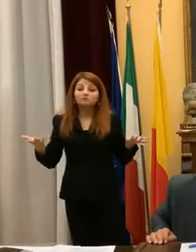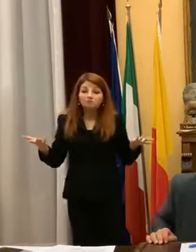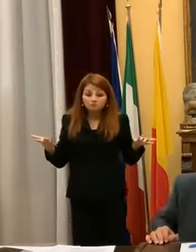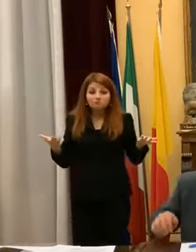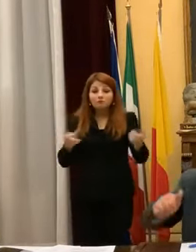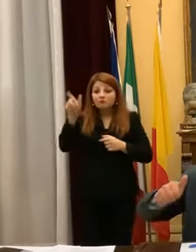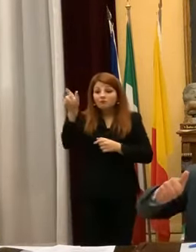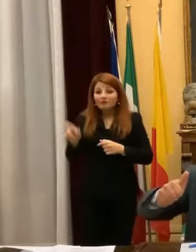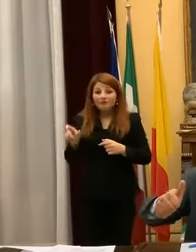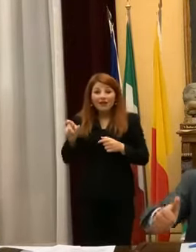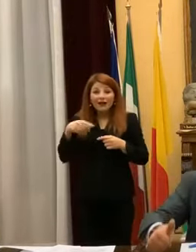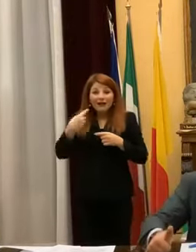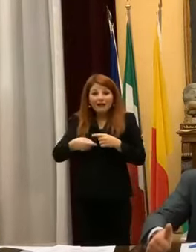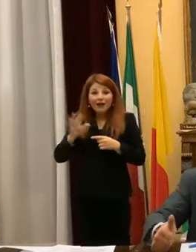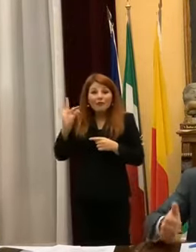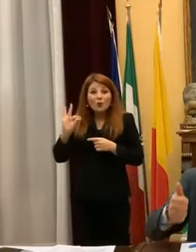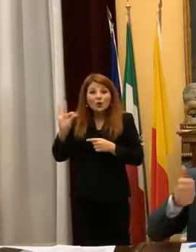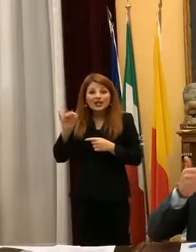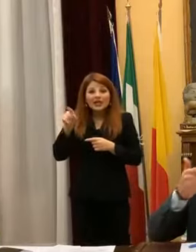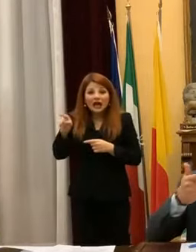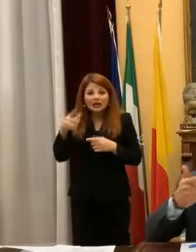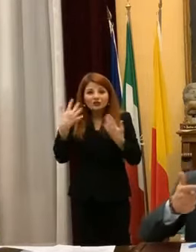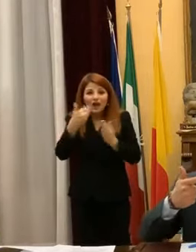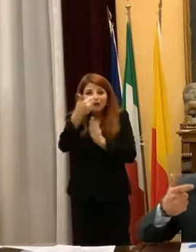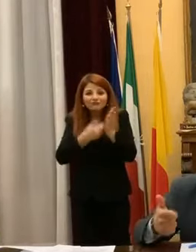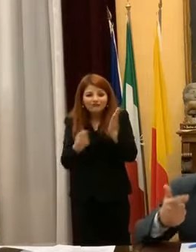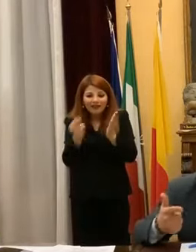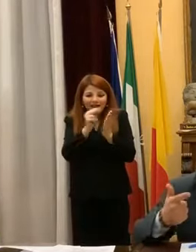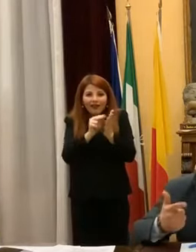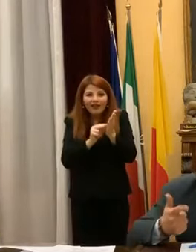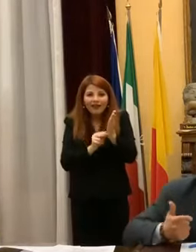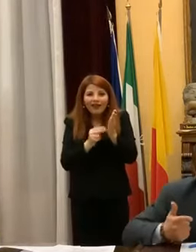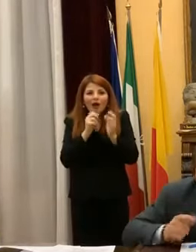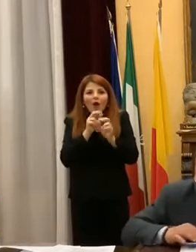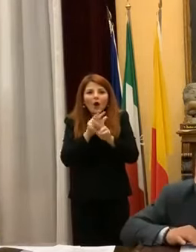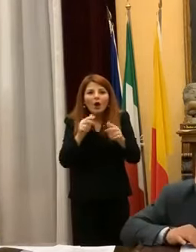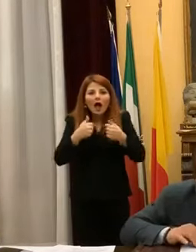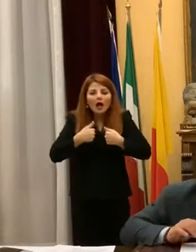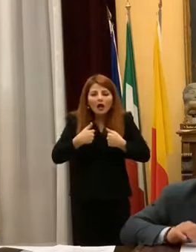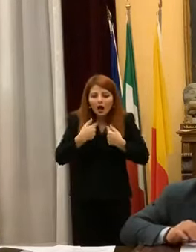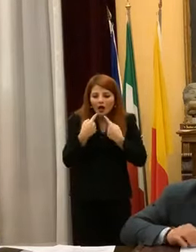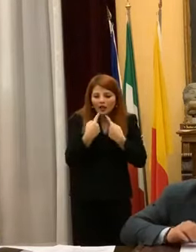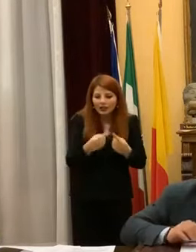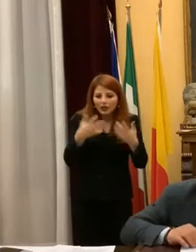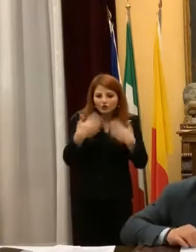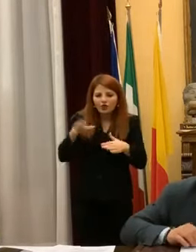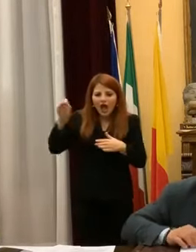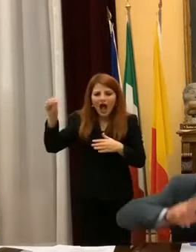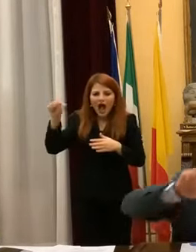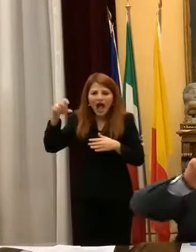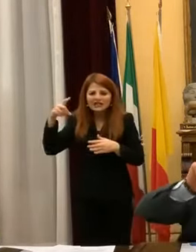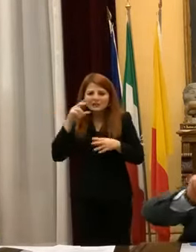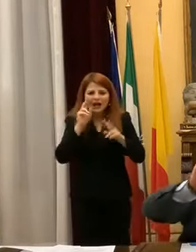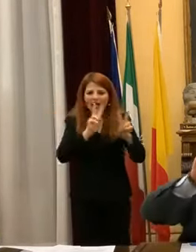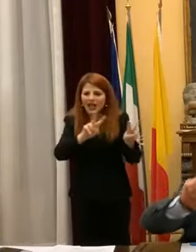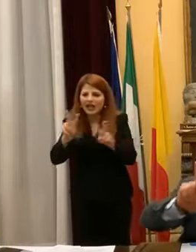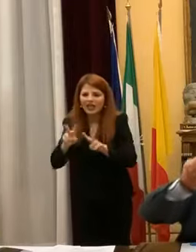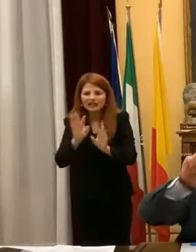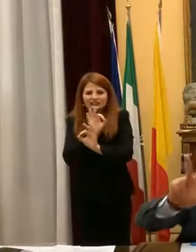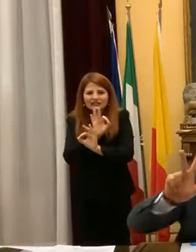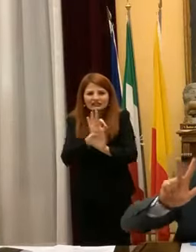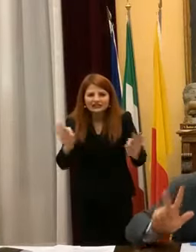e quindi non solo il tracciamento, non è stata svolta alcuna attività di vigilanza nei confronti di queste persone. 3.000